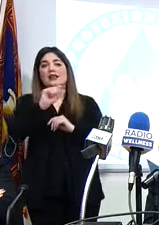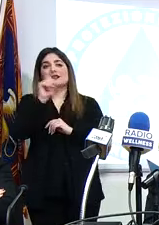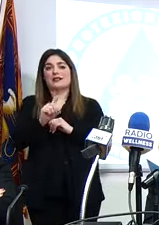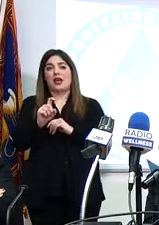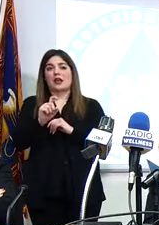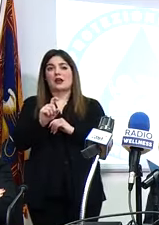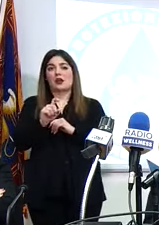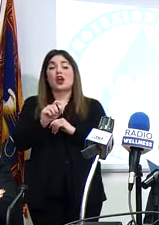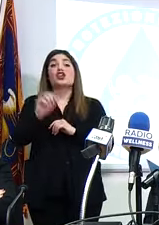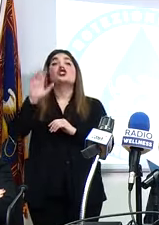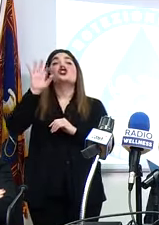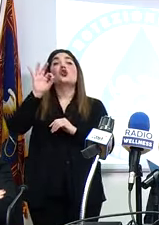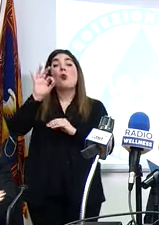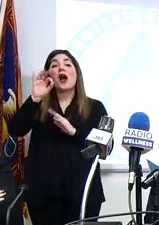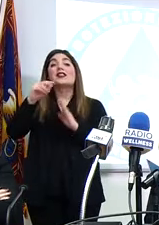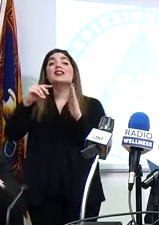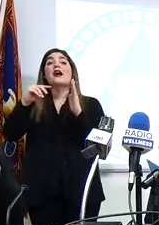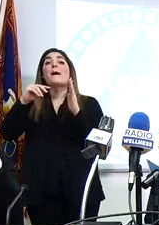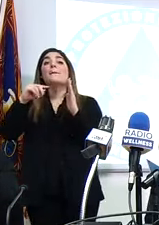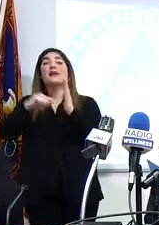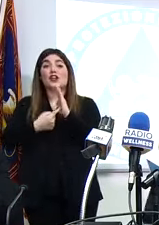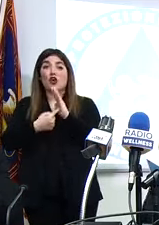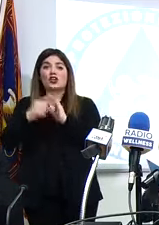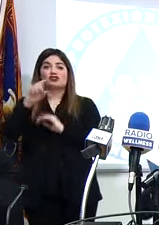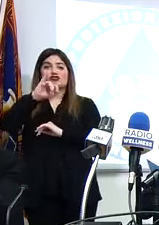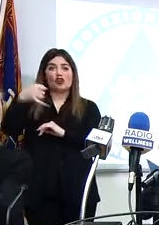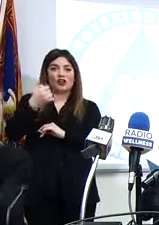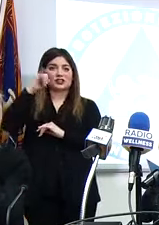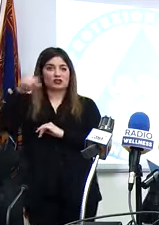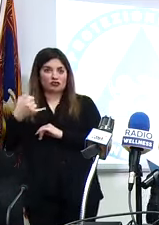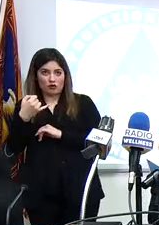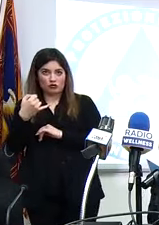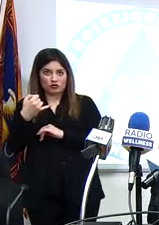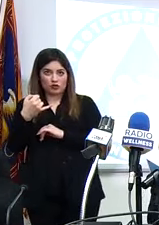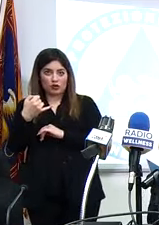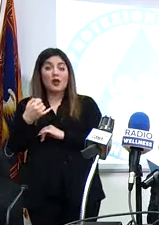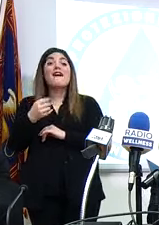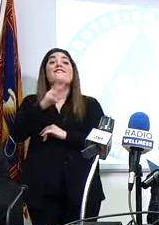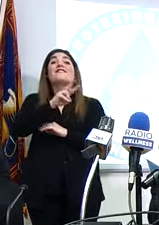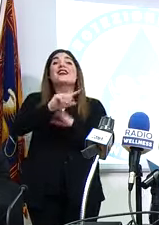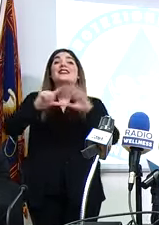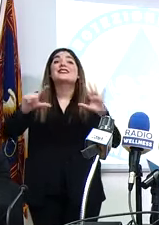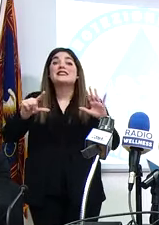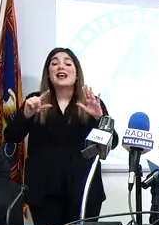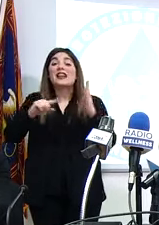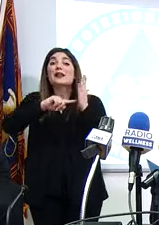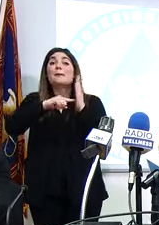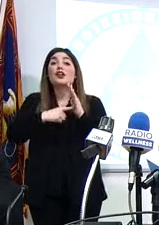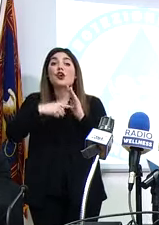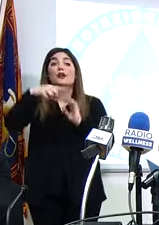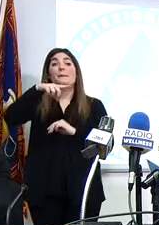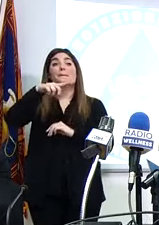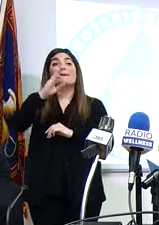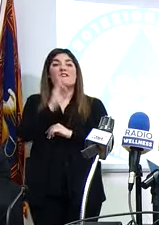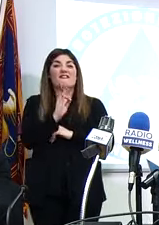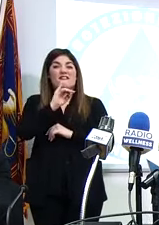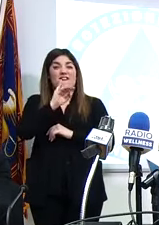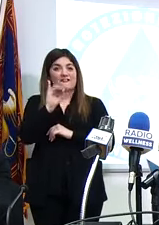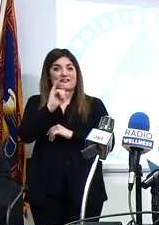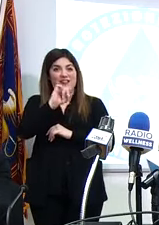Johnson & Johnson, 30 milioni neanche, 27 milioni di Pfizer, 10 milioni